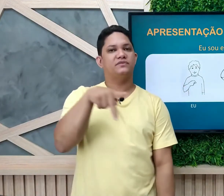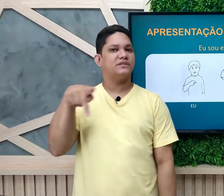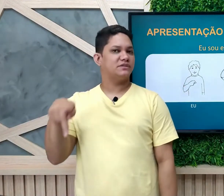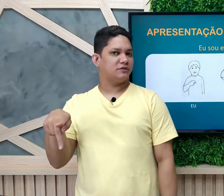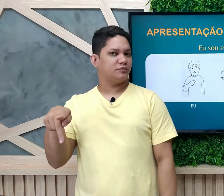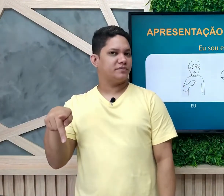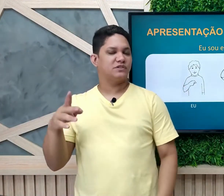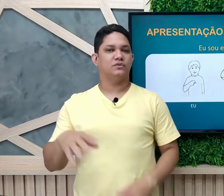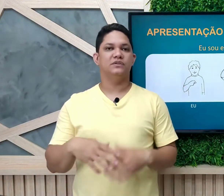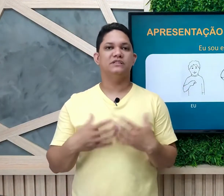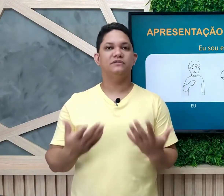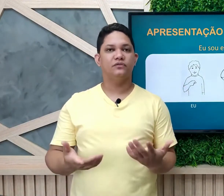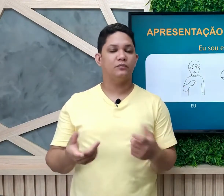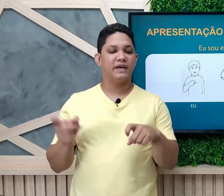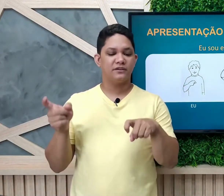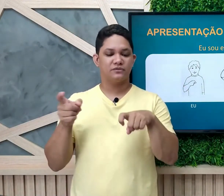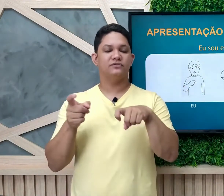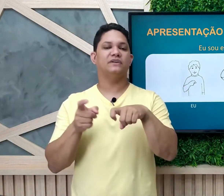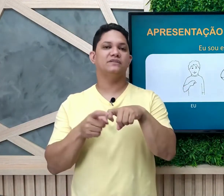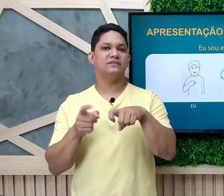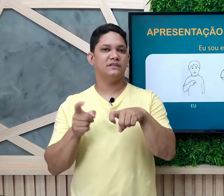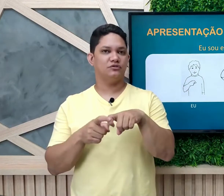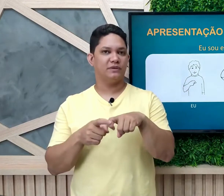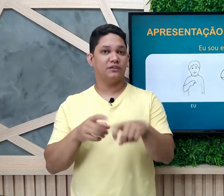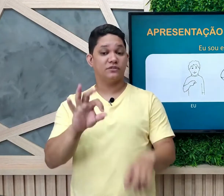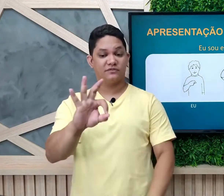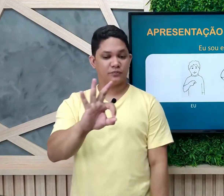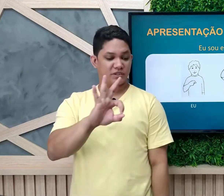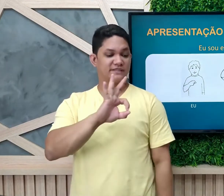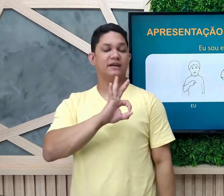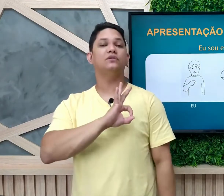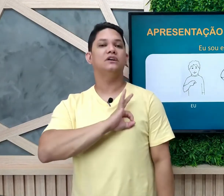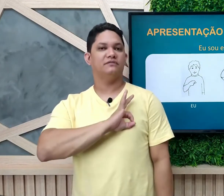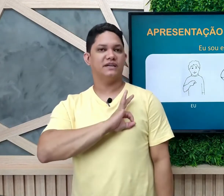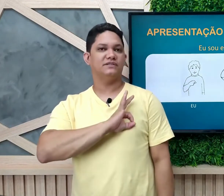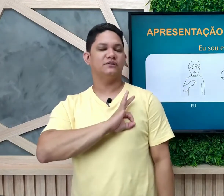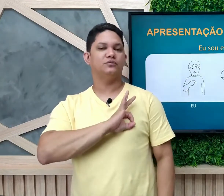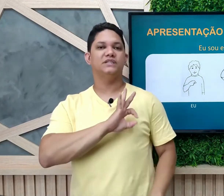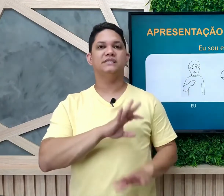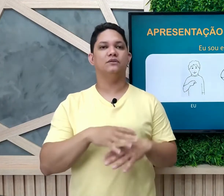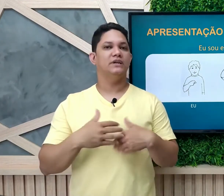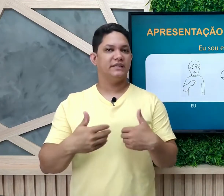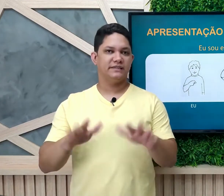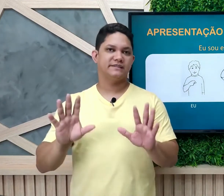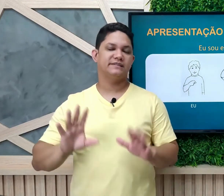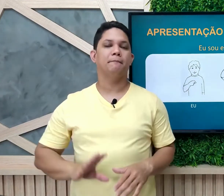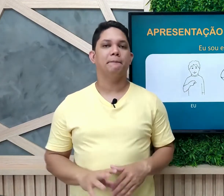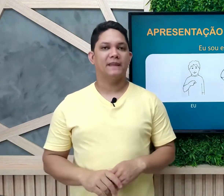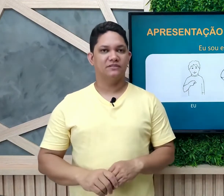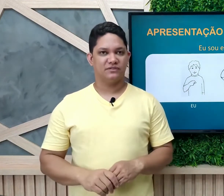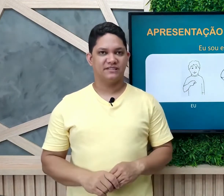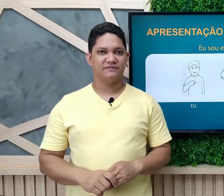fazer o sinal de professor. Se for médico, faz o sinal de médico. Se for policial, faz o sinal de policial e assim